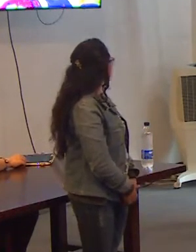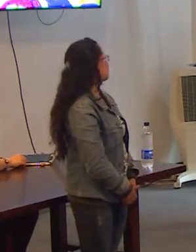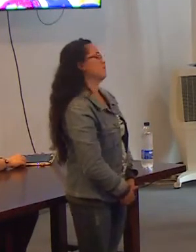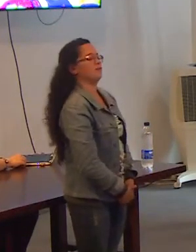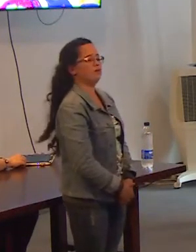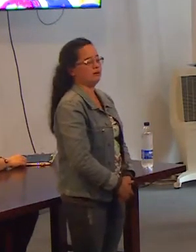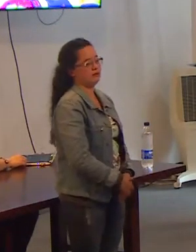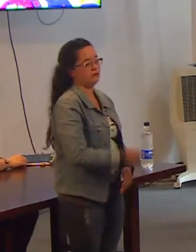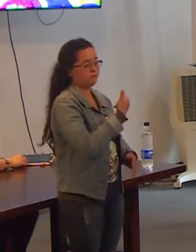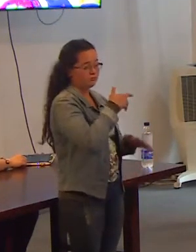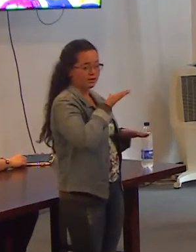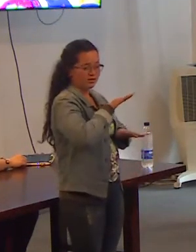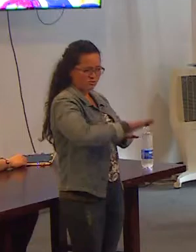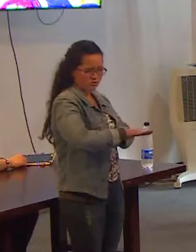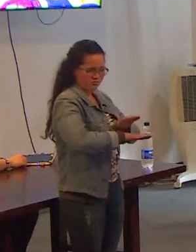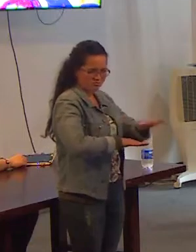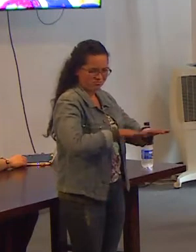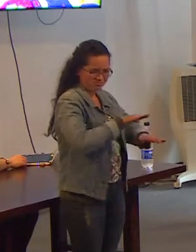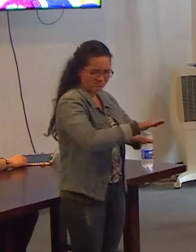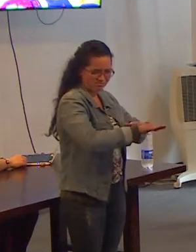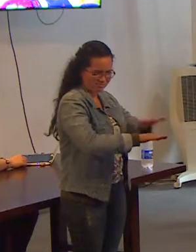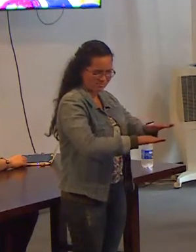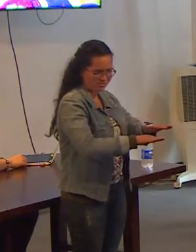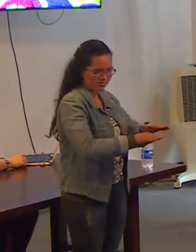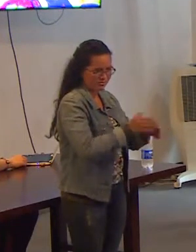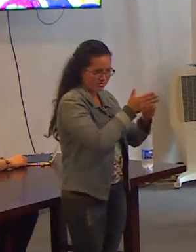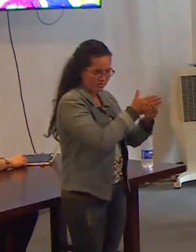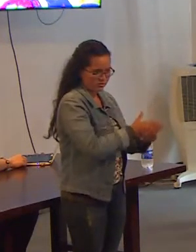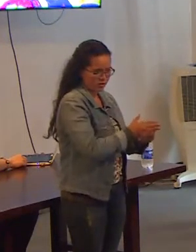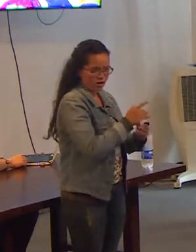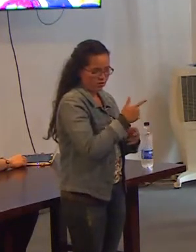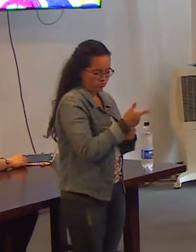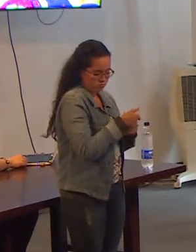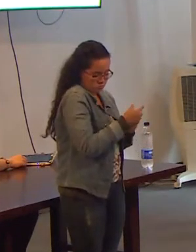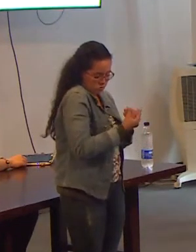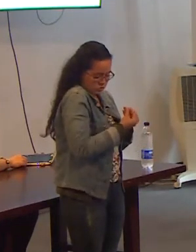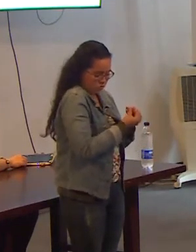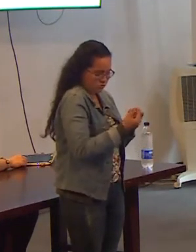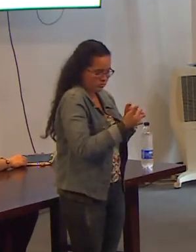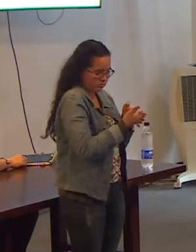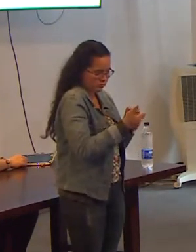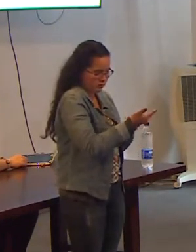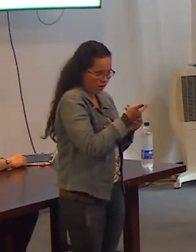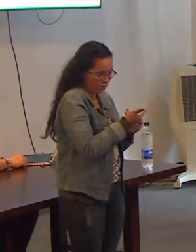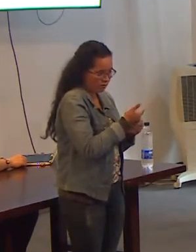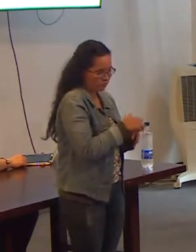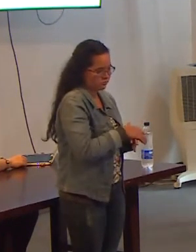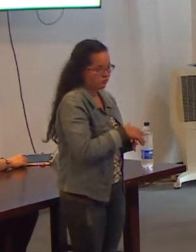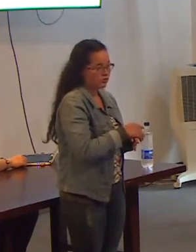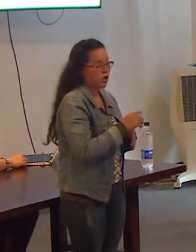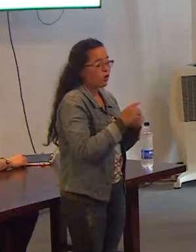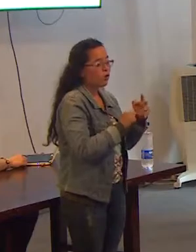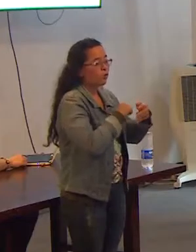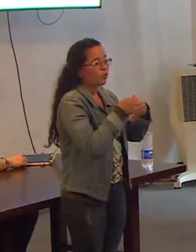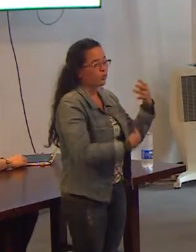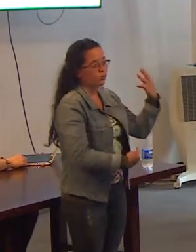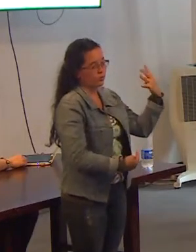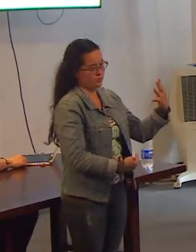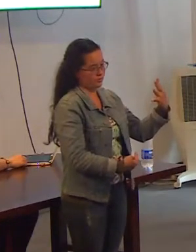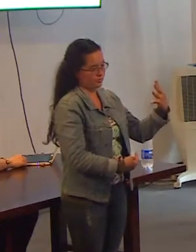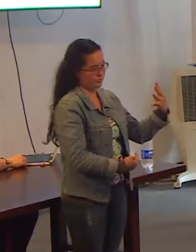Aquí van a encontrar las etapas metodológicas en las que Sistematizarte se desarrolló. Van a encontrar 4 etapas,